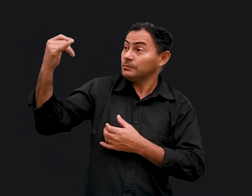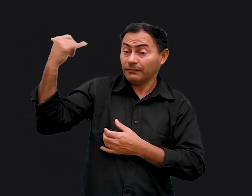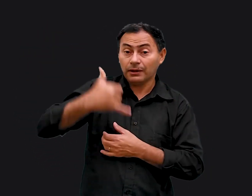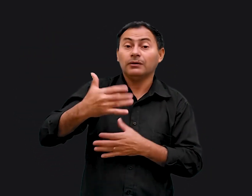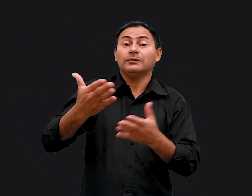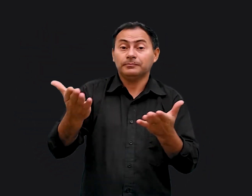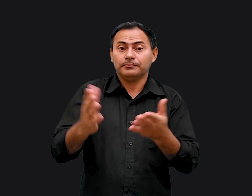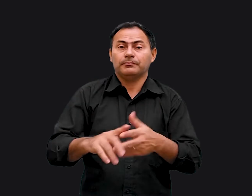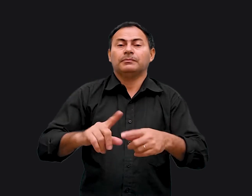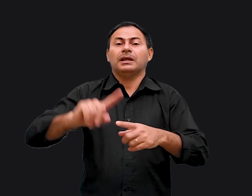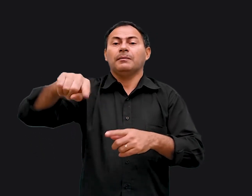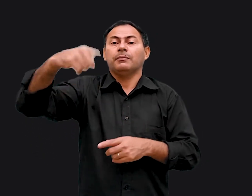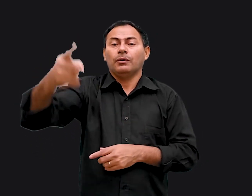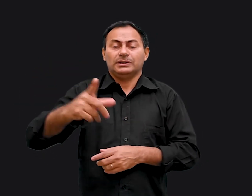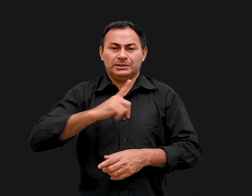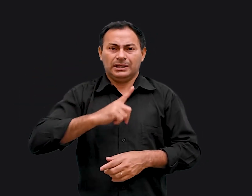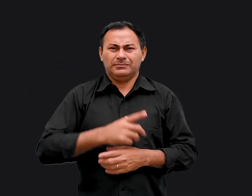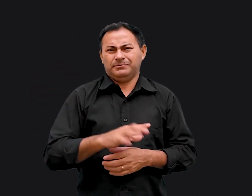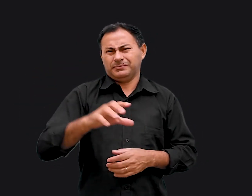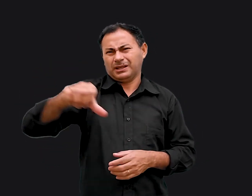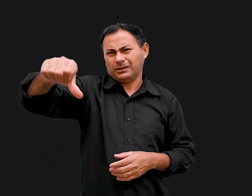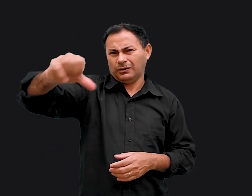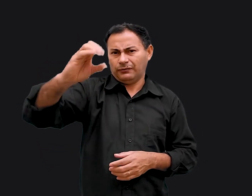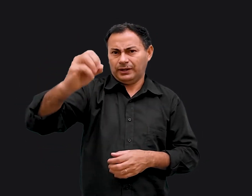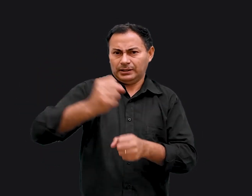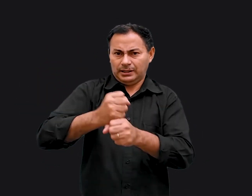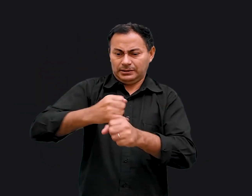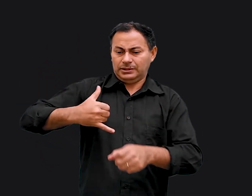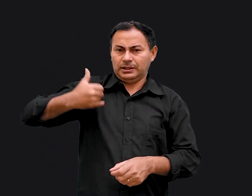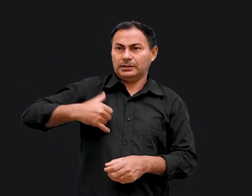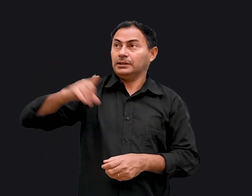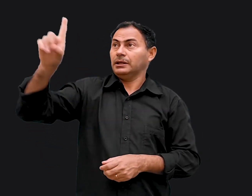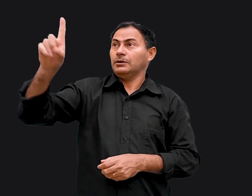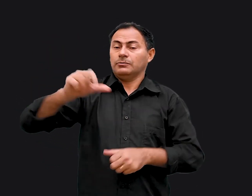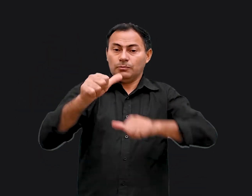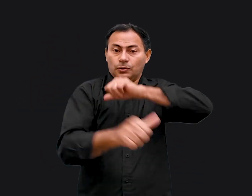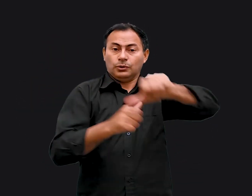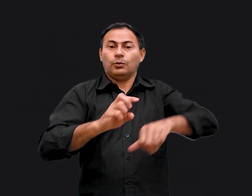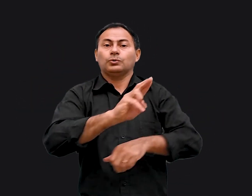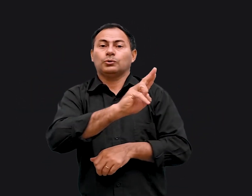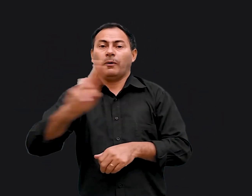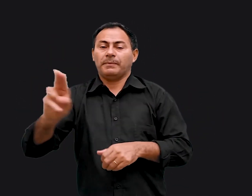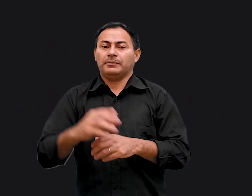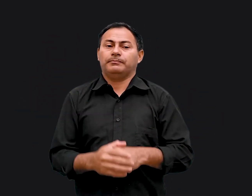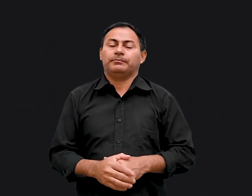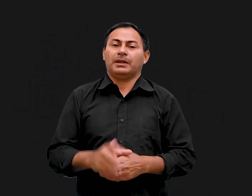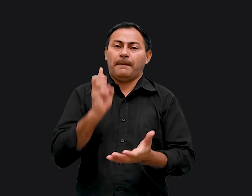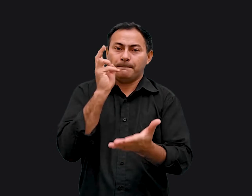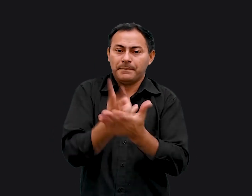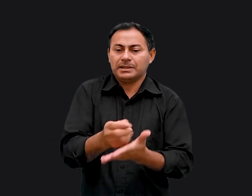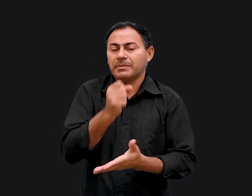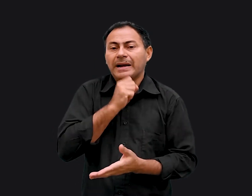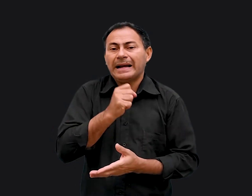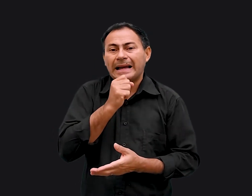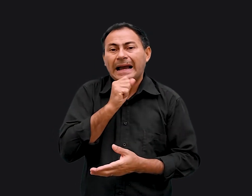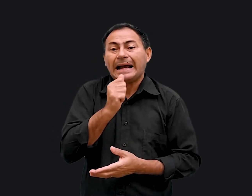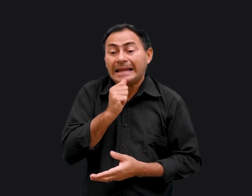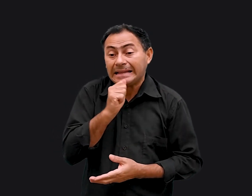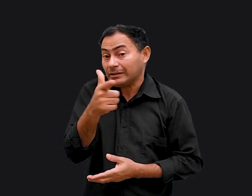disse. Mais tarde, quando ele tinha cerca de 90 anos de idade, Deus mudou o nome dele. Mesmo ainda não tendo filhos,